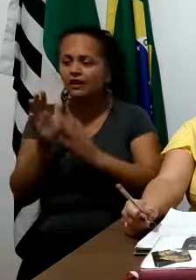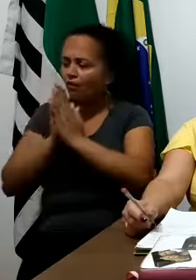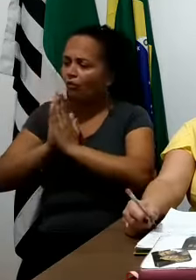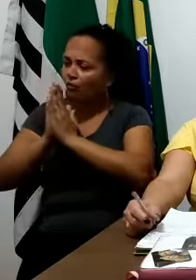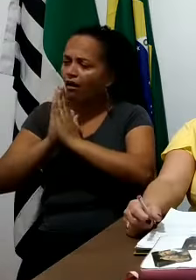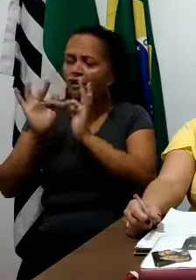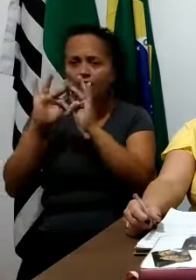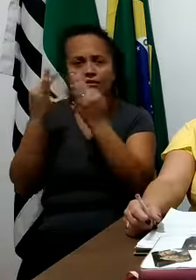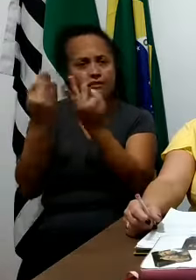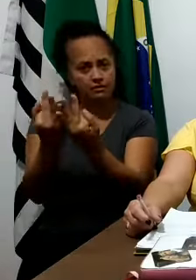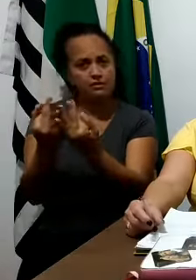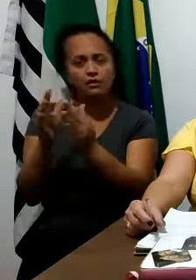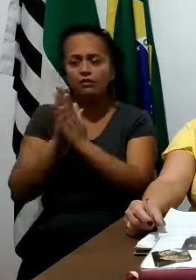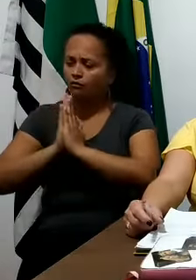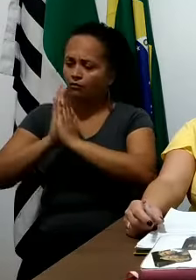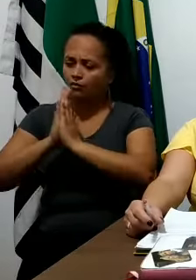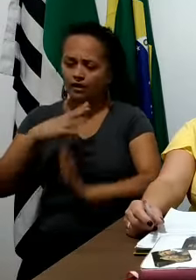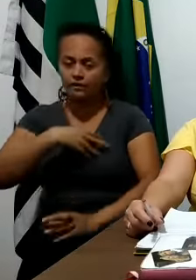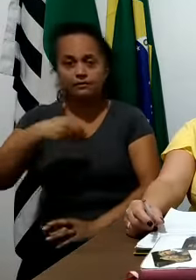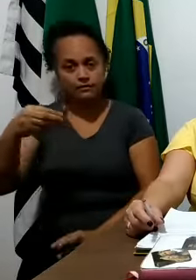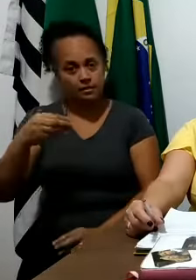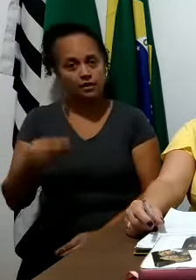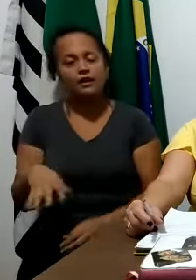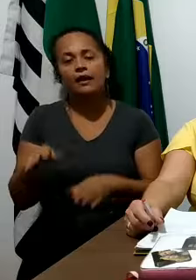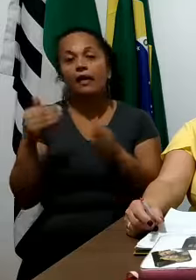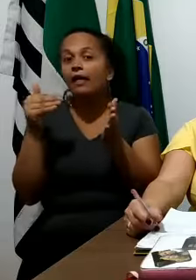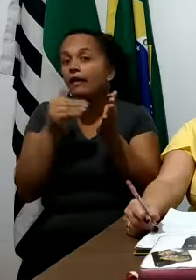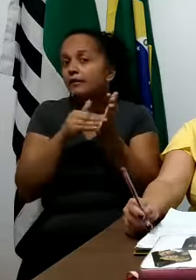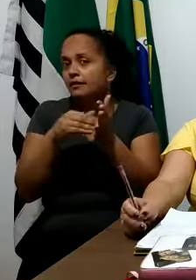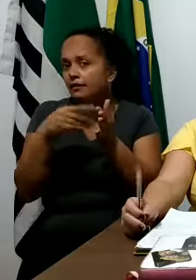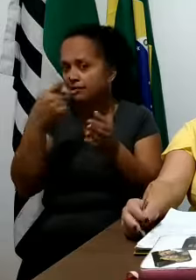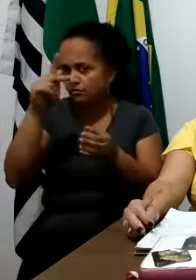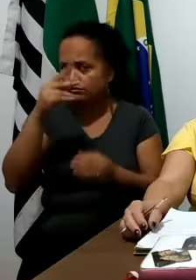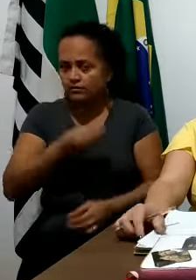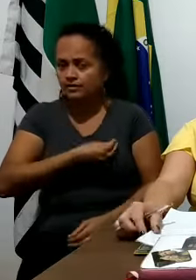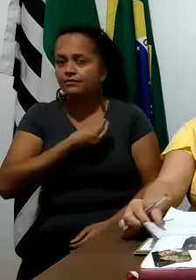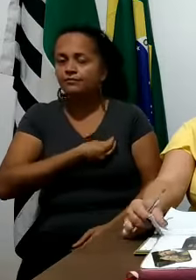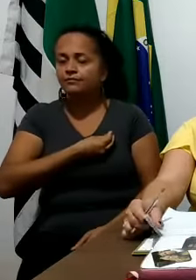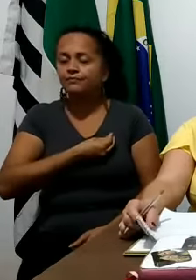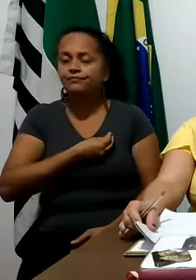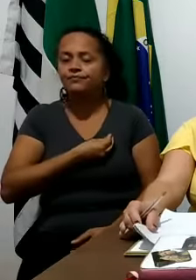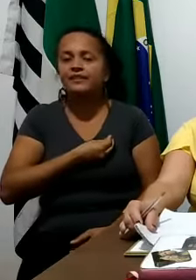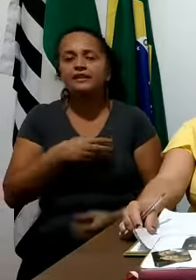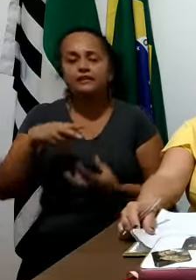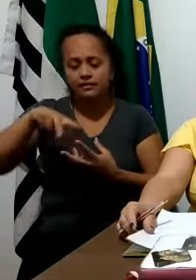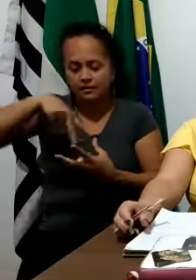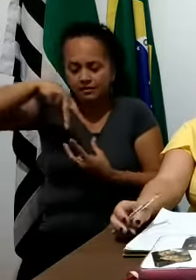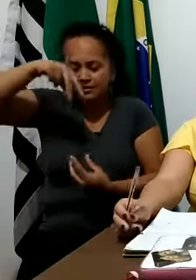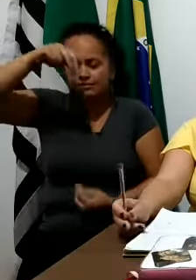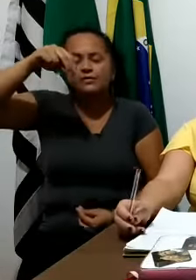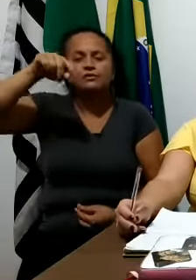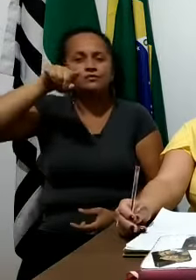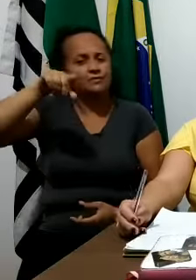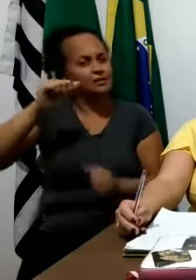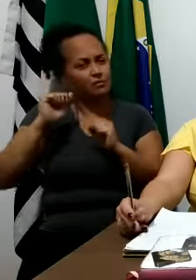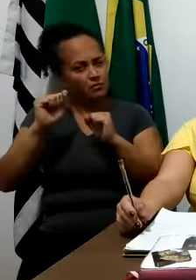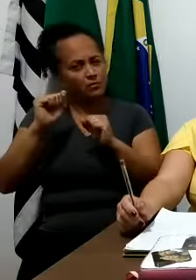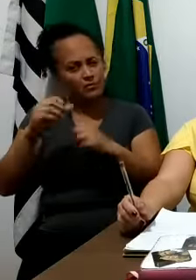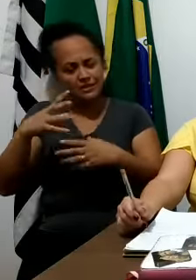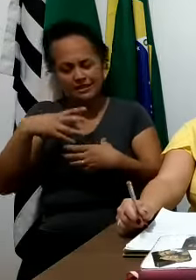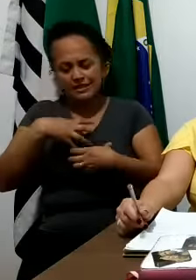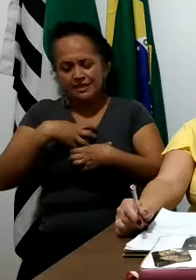nossa vida mesmo espiritual, né? Não se conformar mais do jeito que a gente está hoje, mas que a gente venha avançar em Cristo,